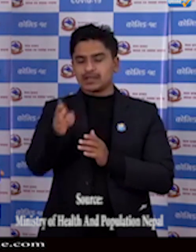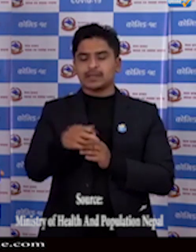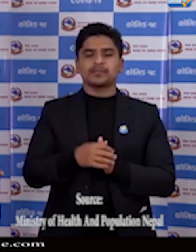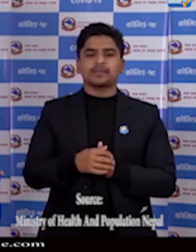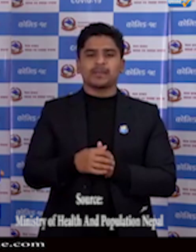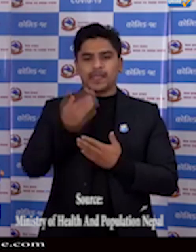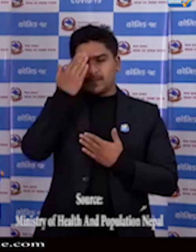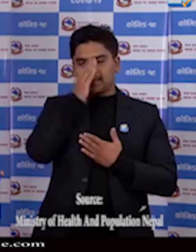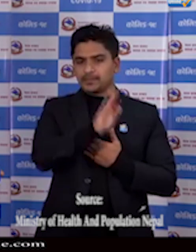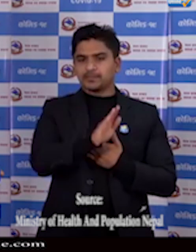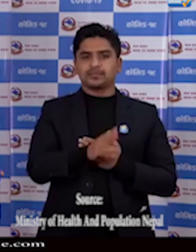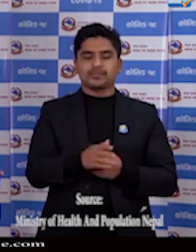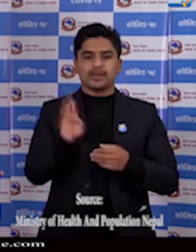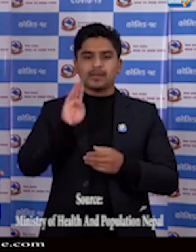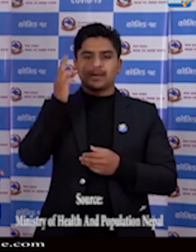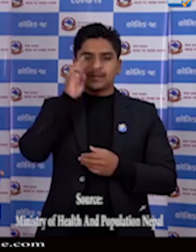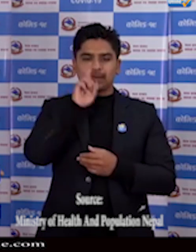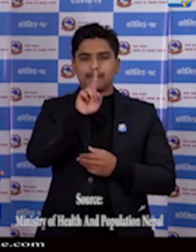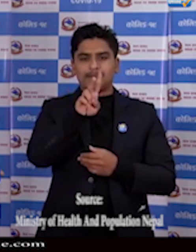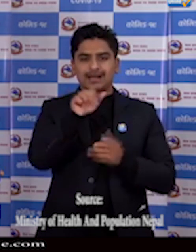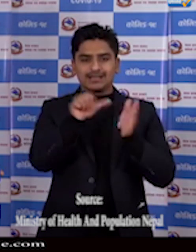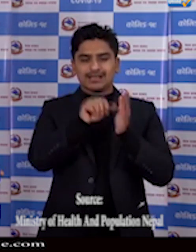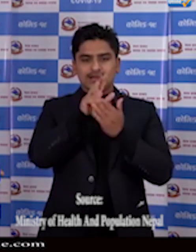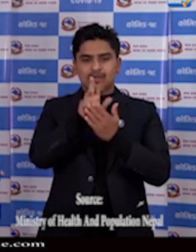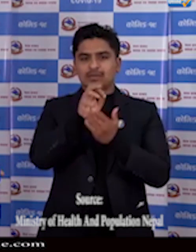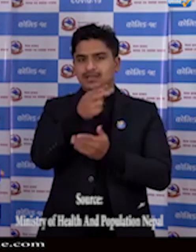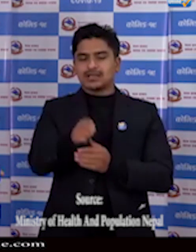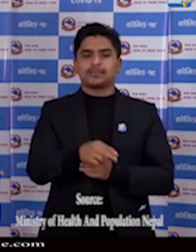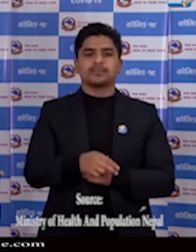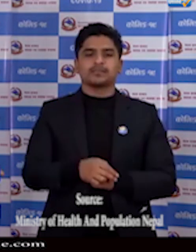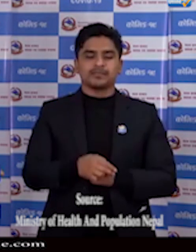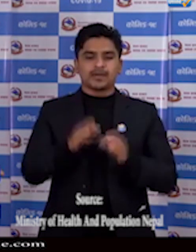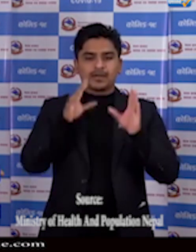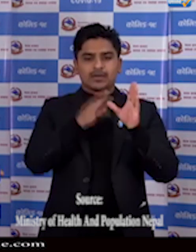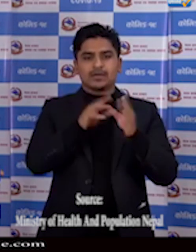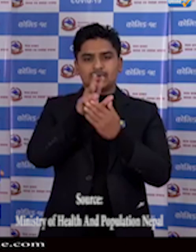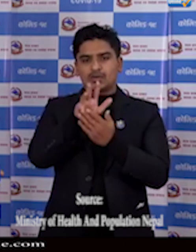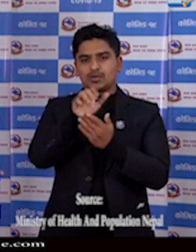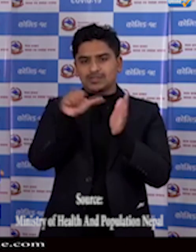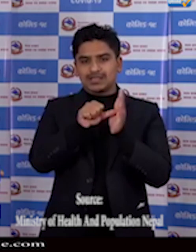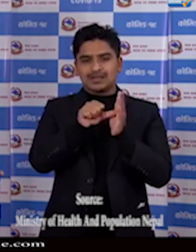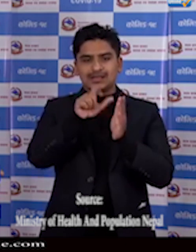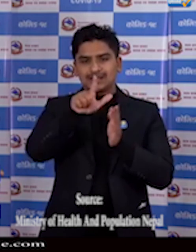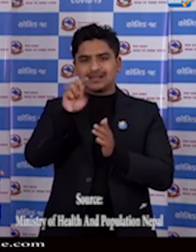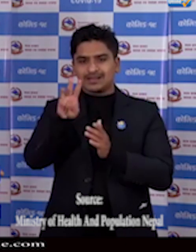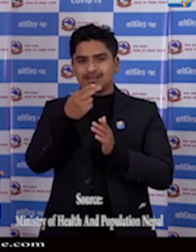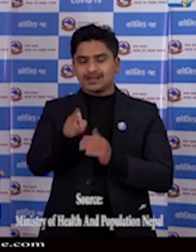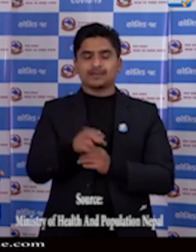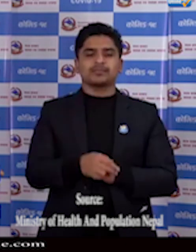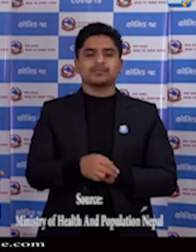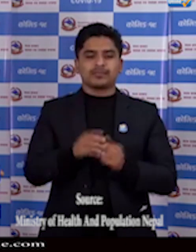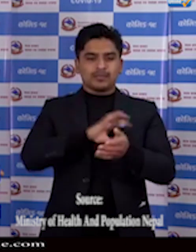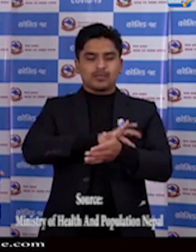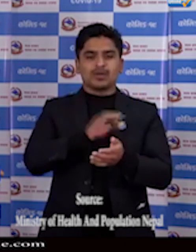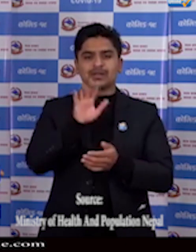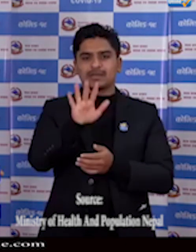1077 जना सङ्क्रमितहरू, त्यसै गरी बागमतीका 12 जिल्लामा 90 जना, त्यसै गरी गण्डकीका 9 जिल्लामा 73 जना, त्यसै गरी